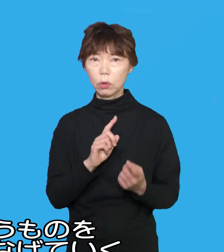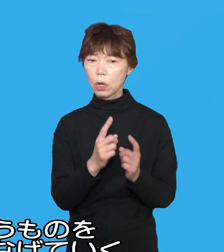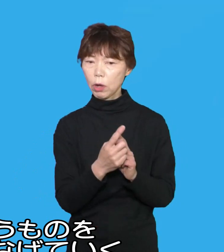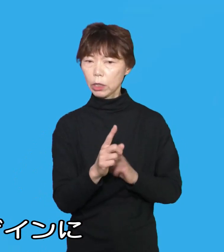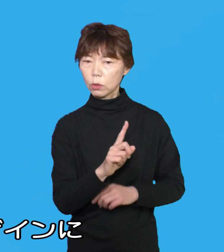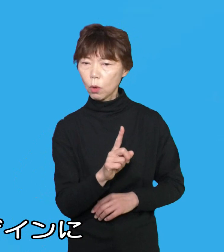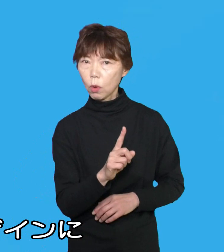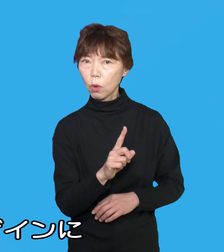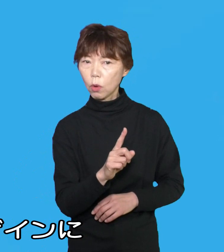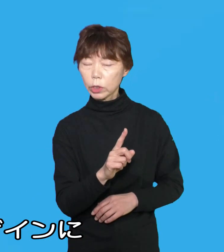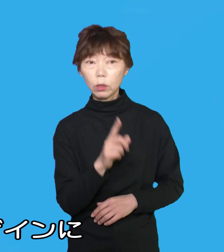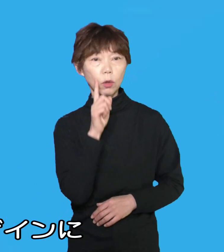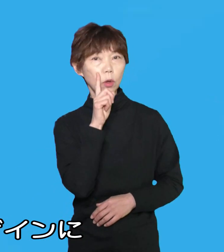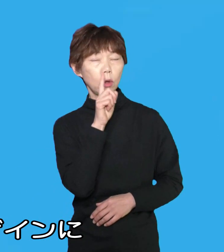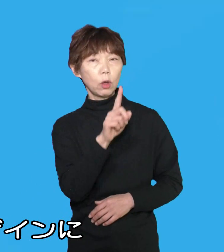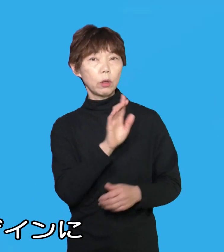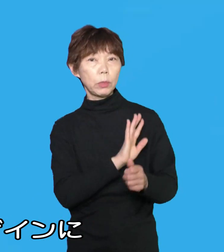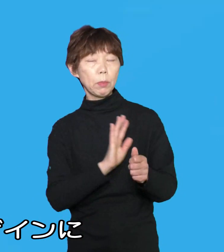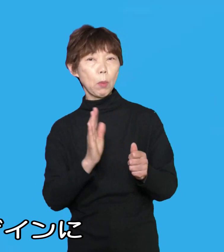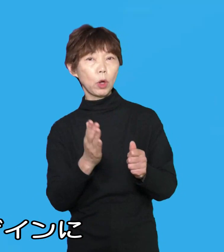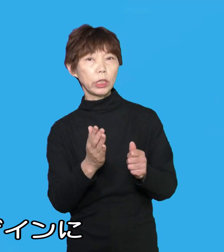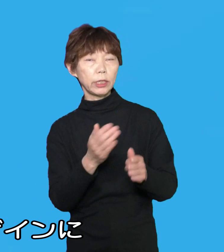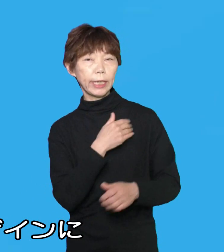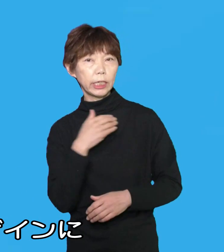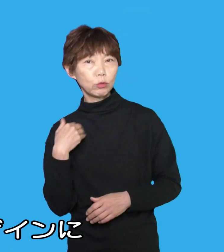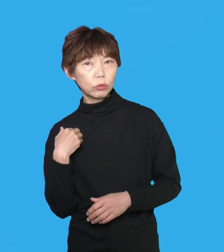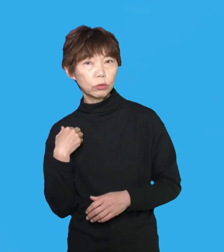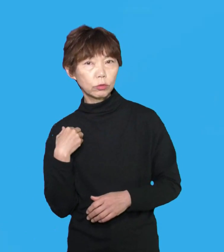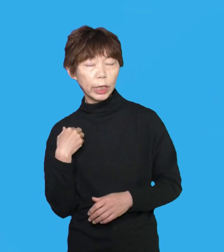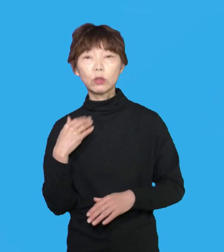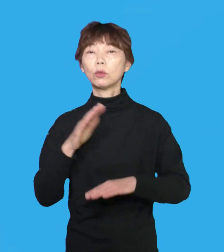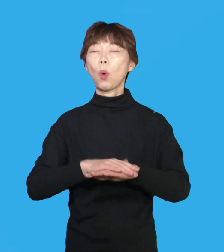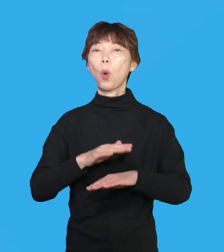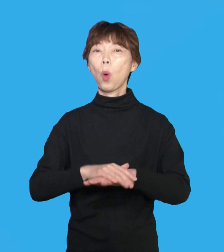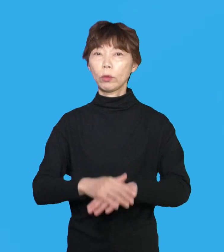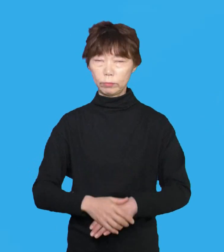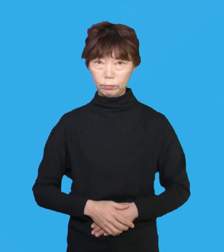につなげていくというようなデザインになっております。